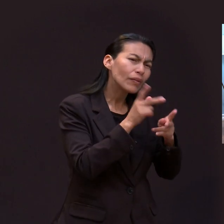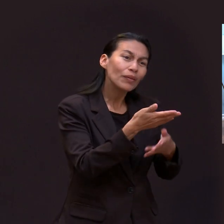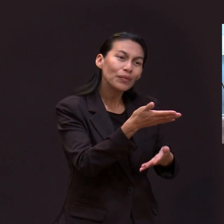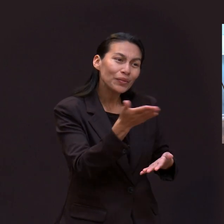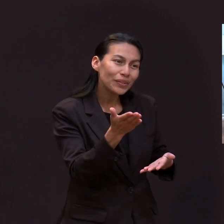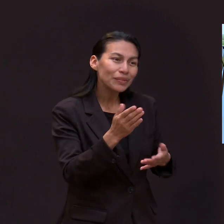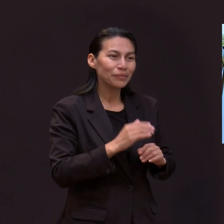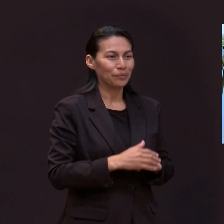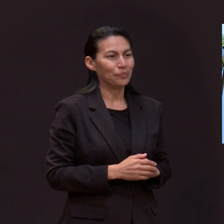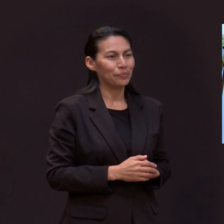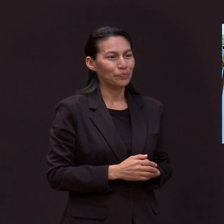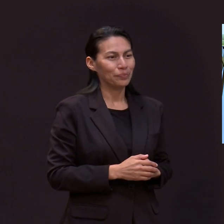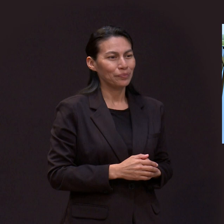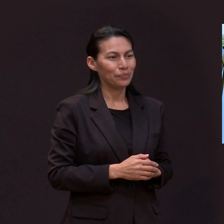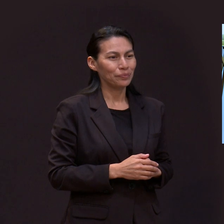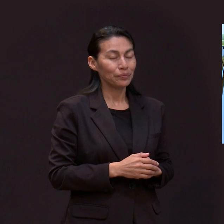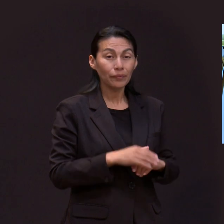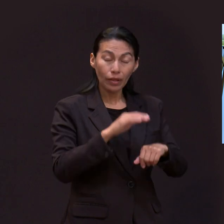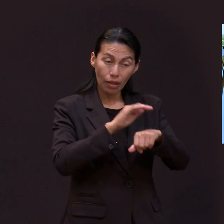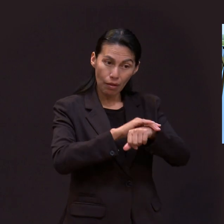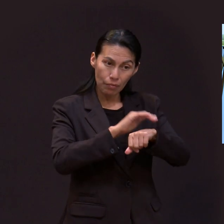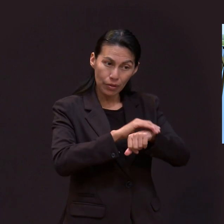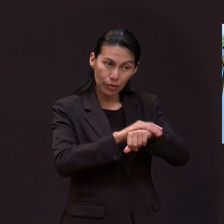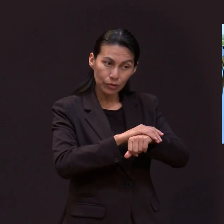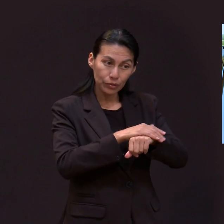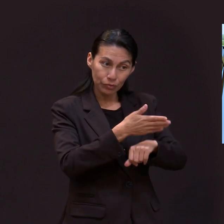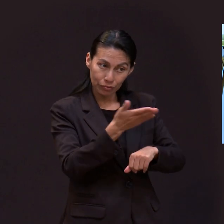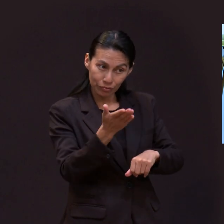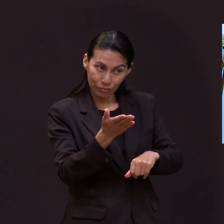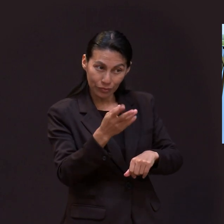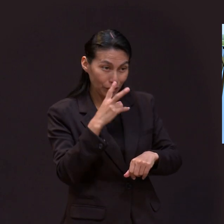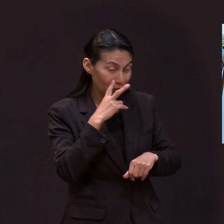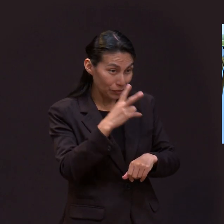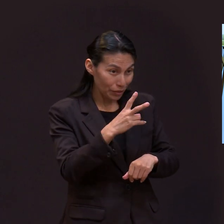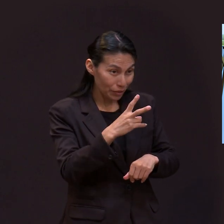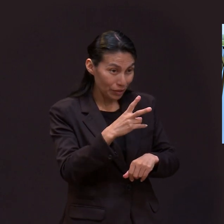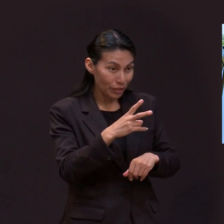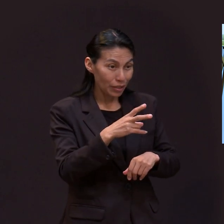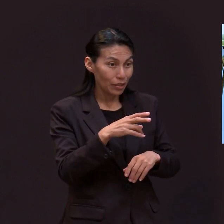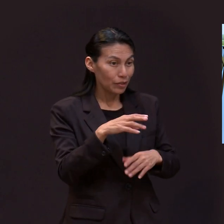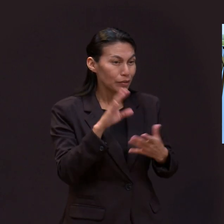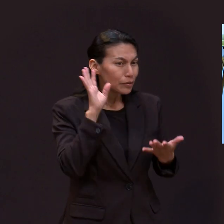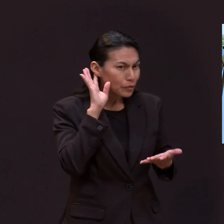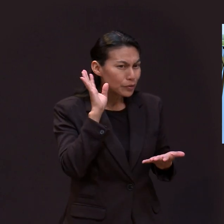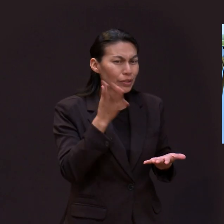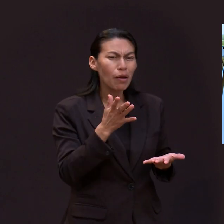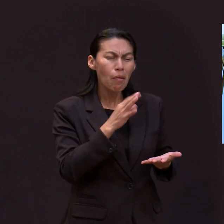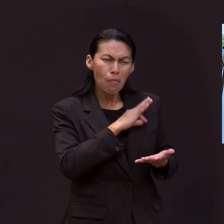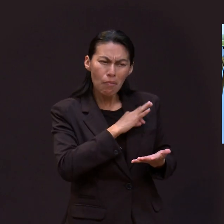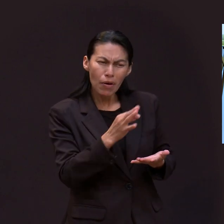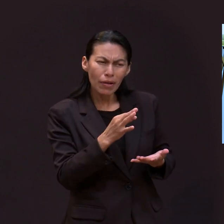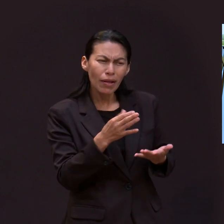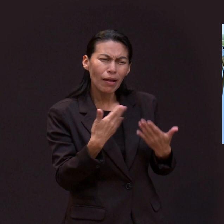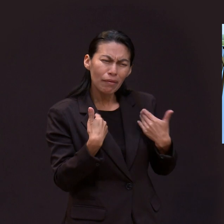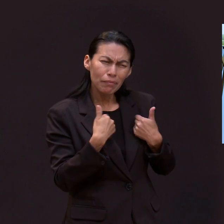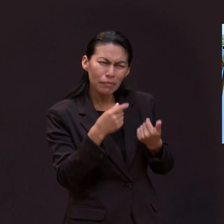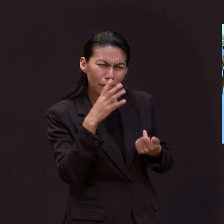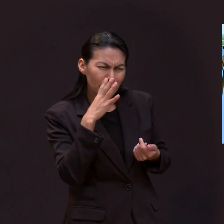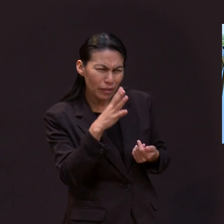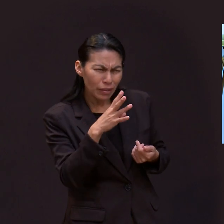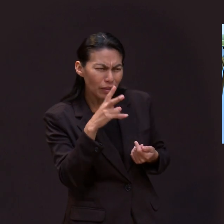cuéntenos algo de ustedes para que nuestros queridos amigos que nos escuchan y ven puedan